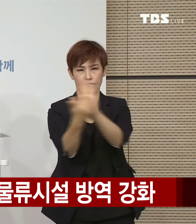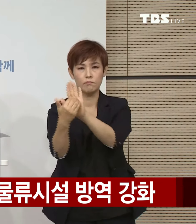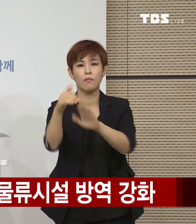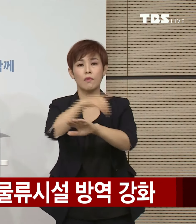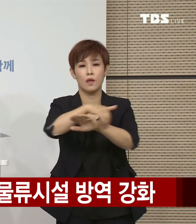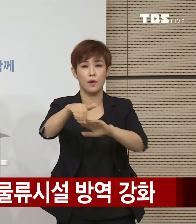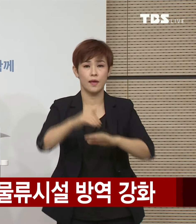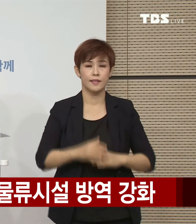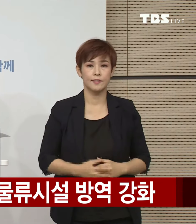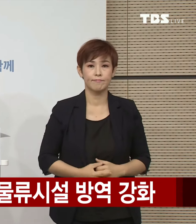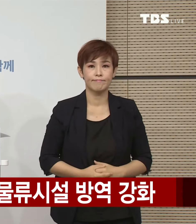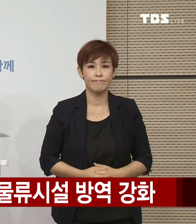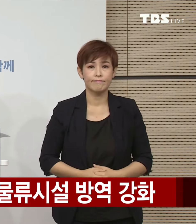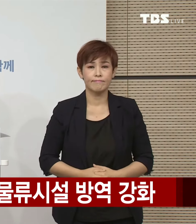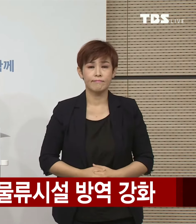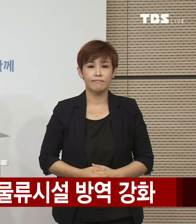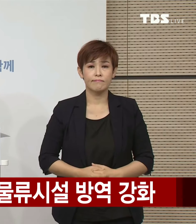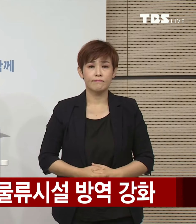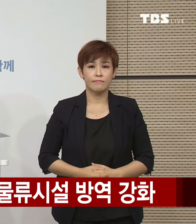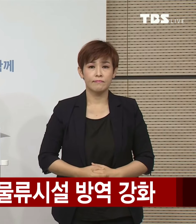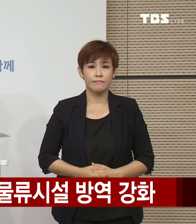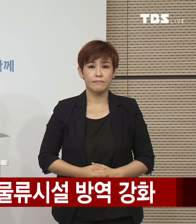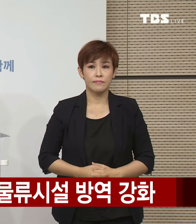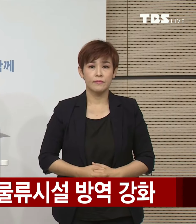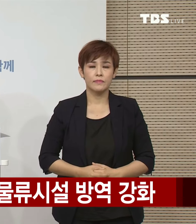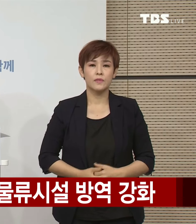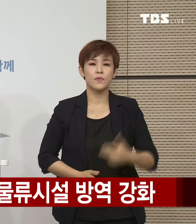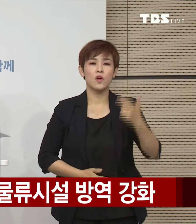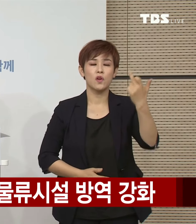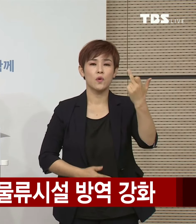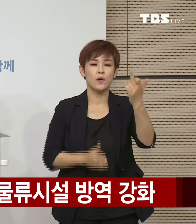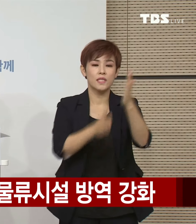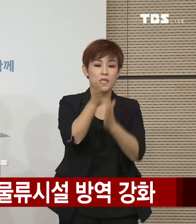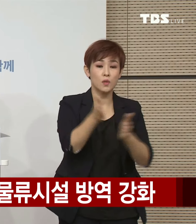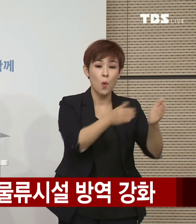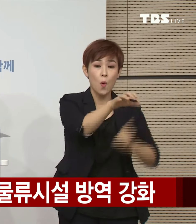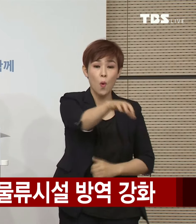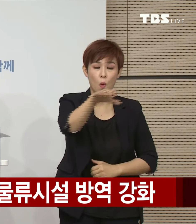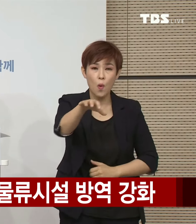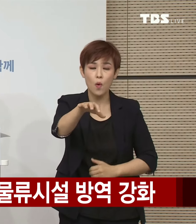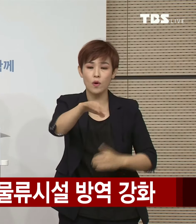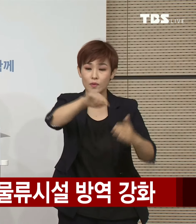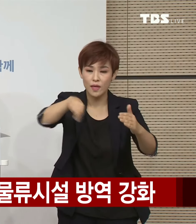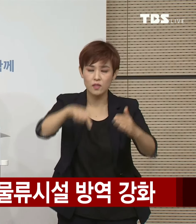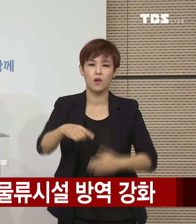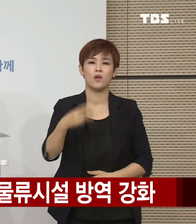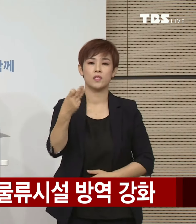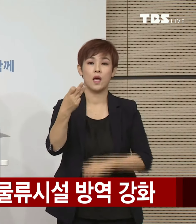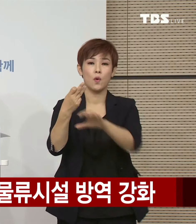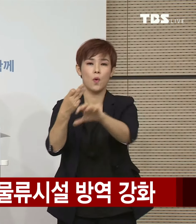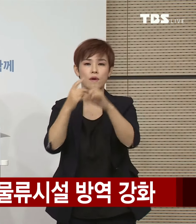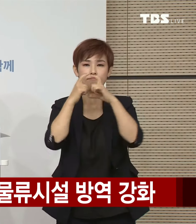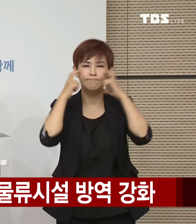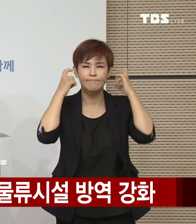예정입니다. 이외에도 현재 17개 시도 중 13개 시도에서 마스크